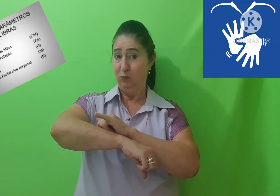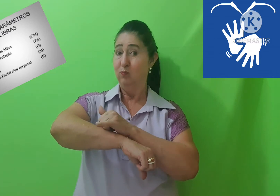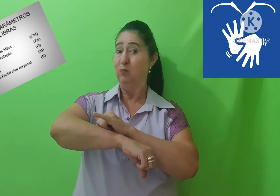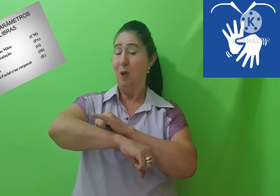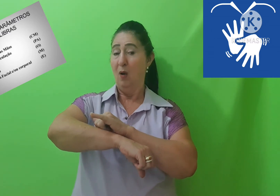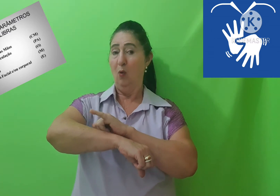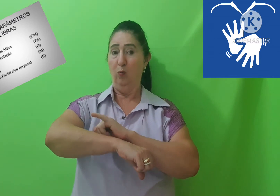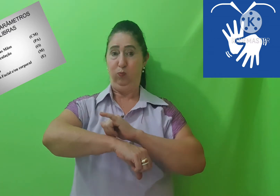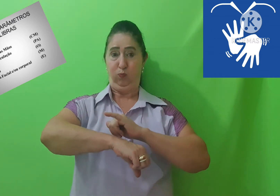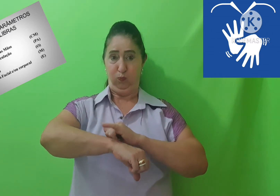Ou